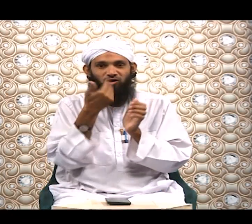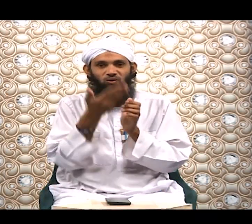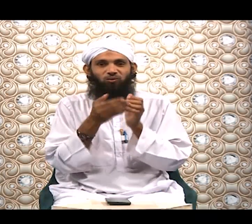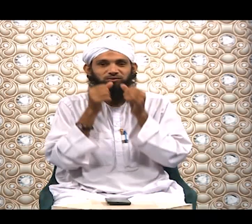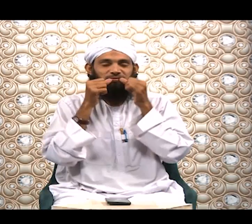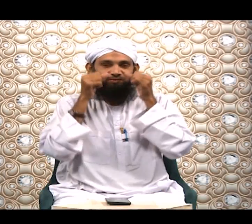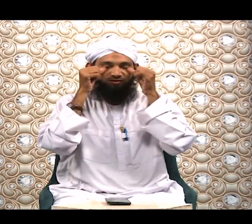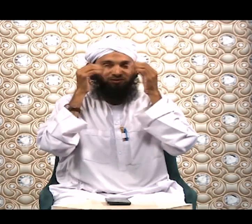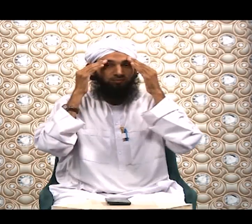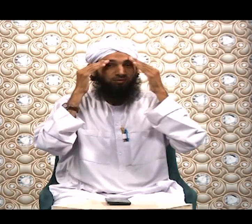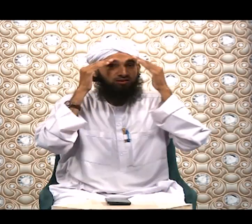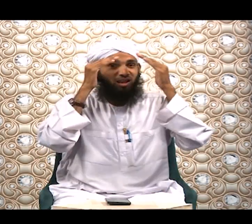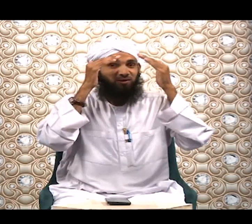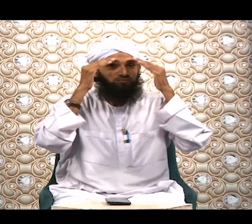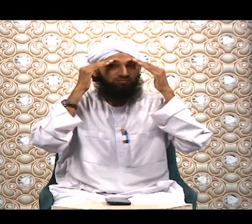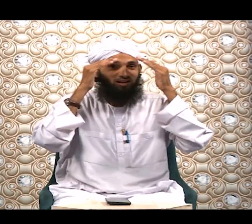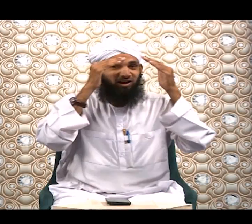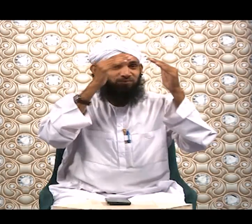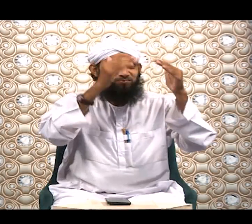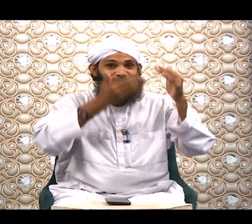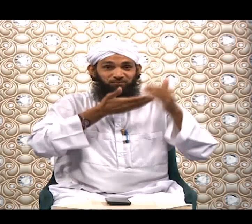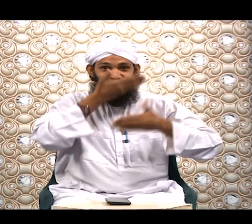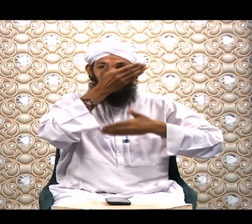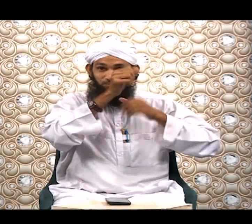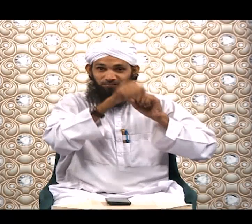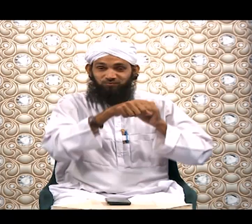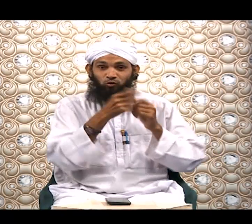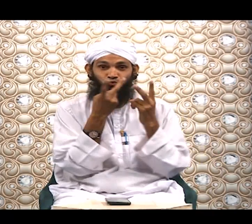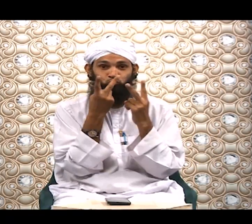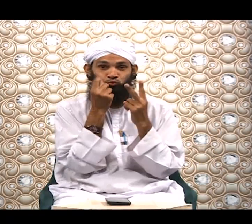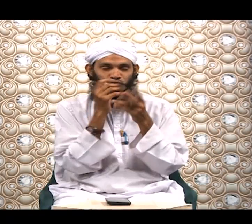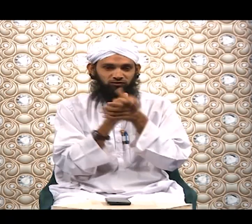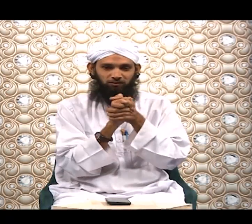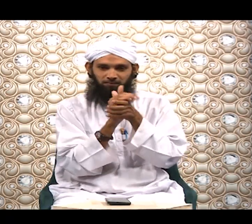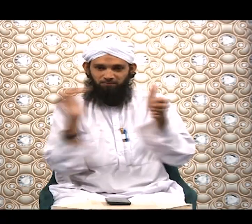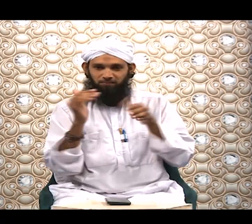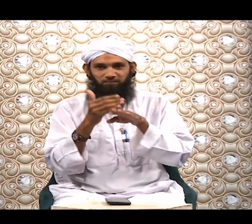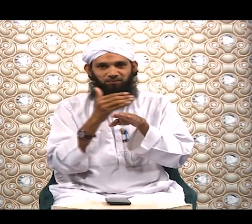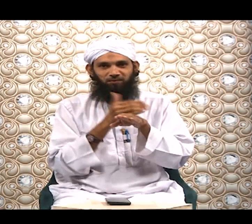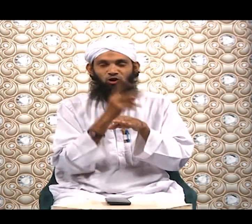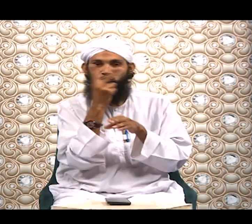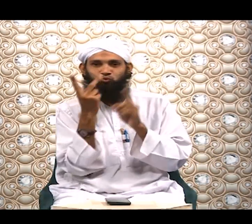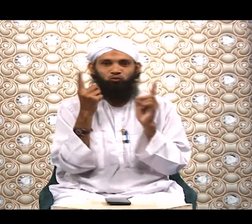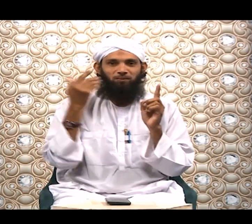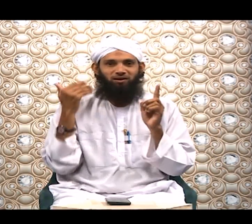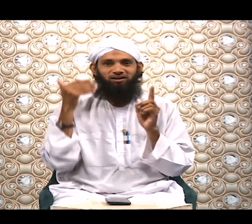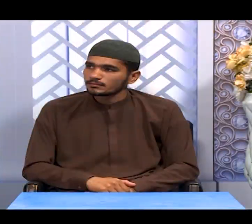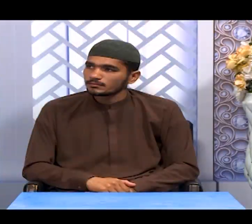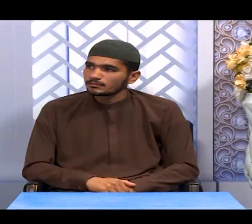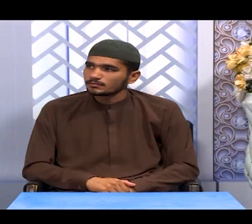علیہ وآلہ وصحبہ وسلم پر درود پاک بھیجیں تو ان کے جدا ہونے سے پہلے دونوں کے اگلے پچھلے گناہ بخش